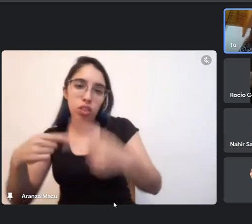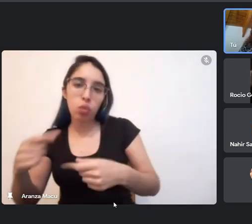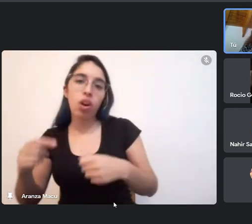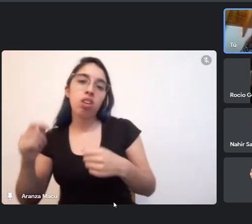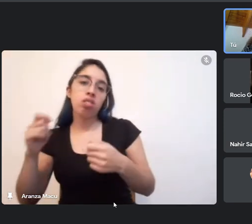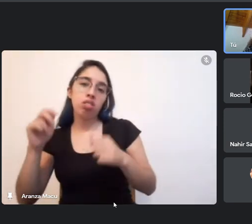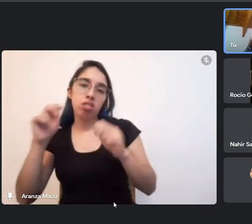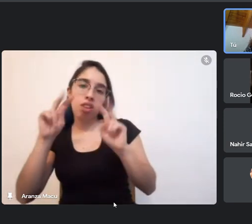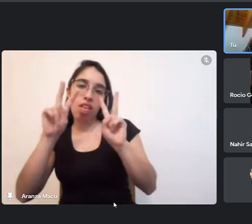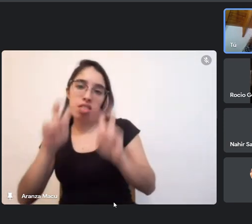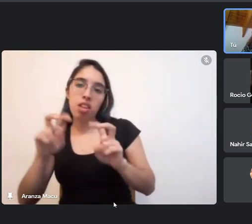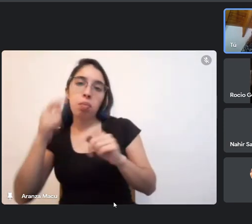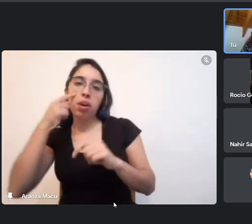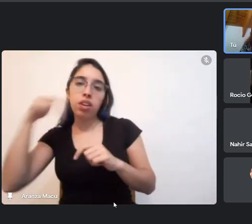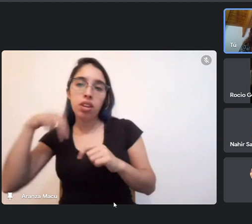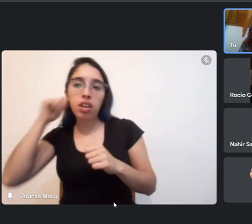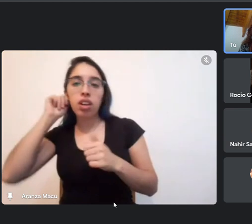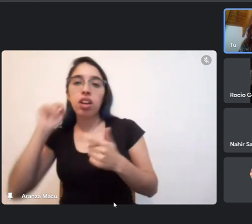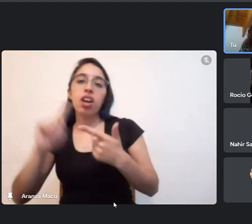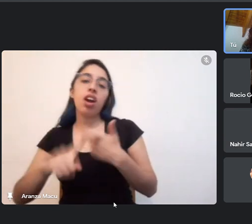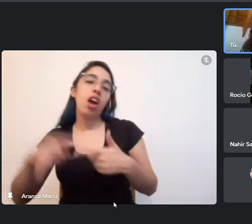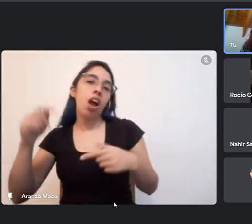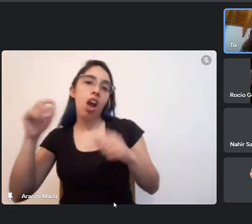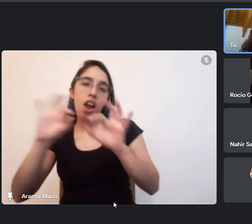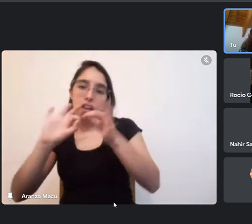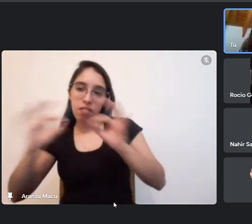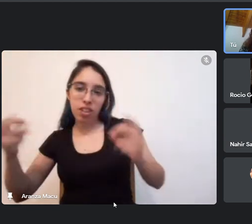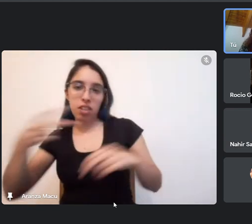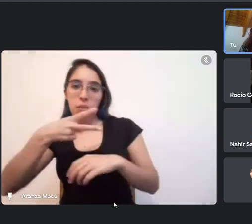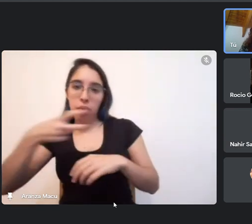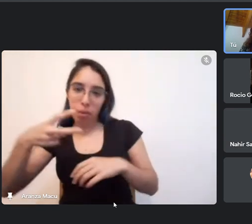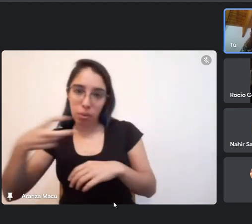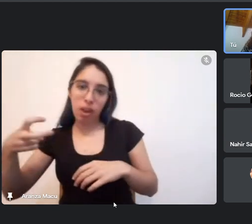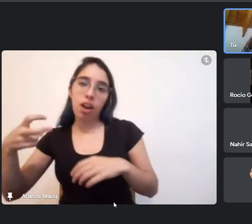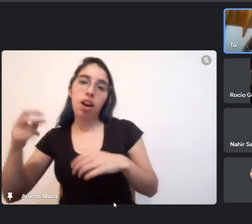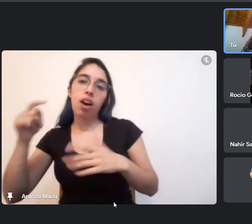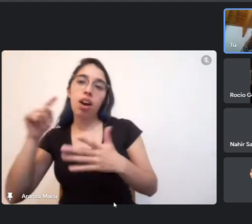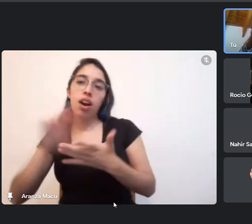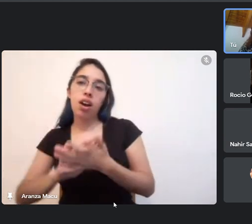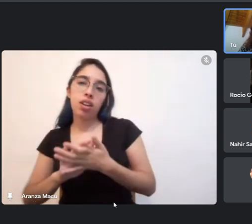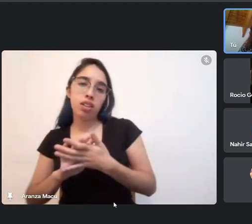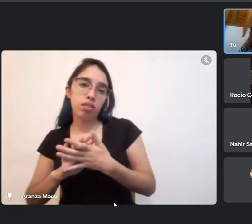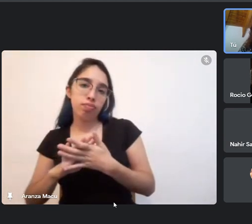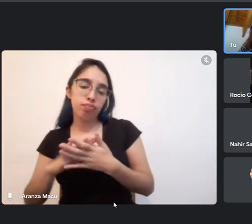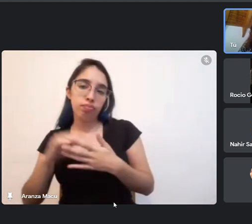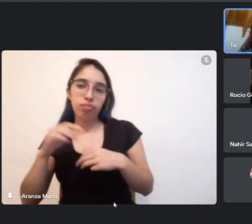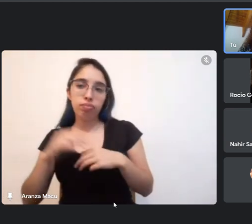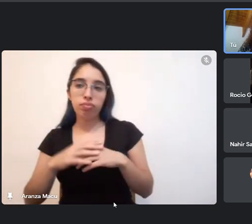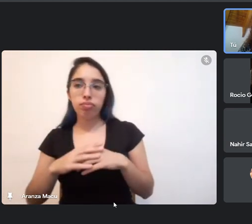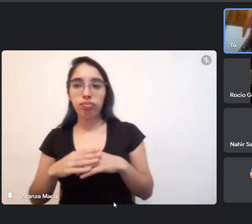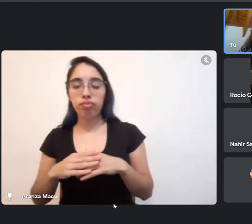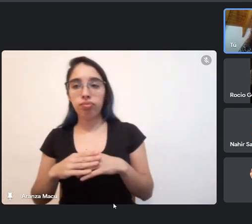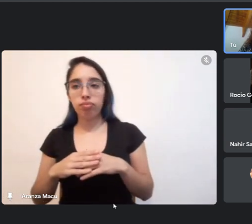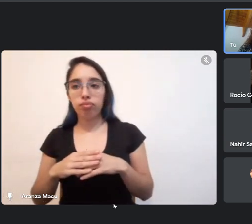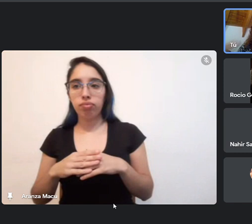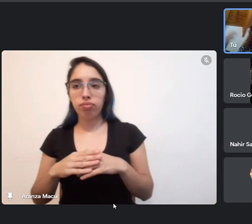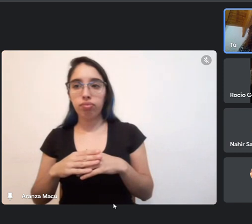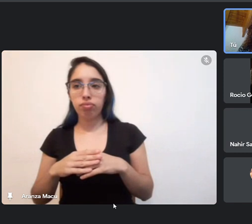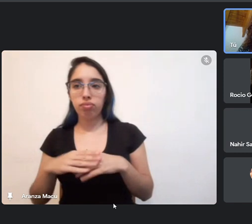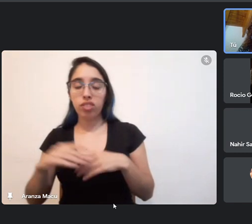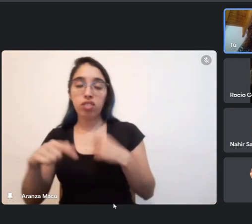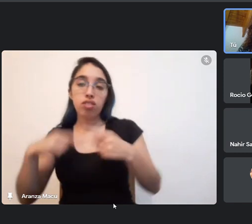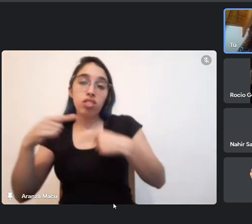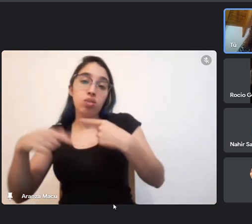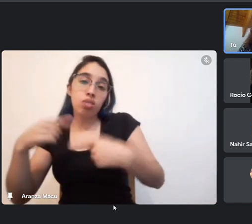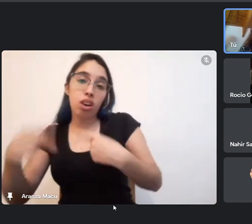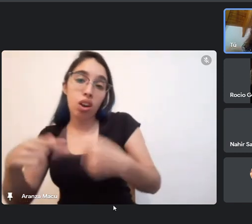todos los temas, o sea, un trabajo que es una tarea, ¿sí? Eso. Seguimos viendo lo que vimos hasta